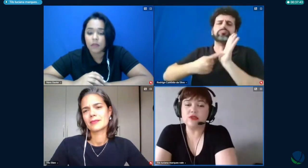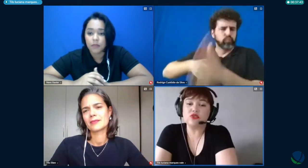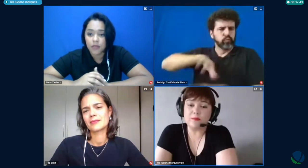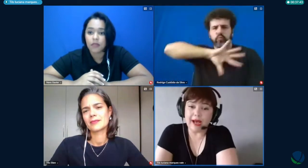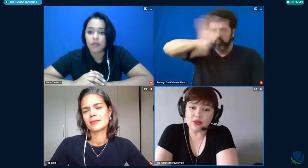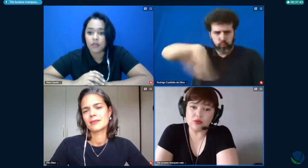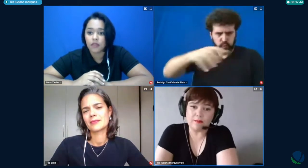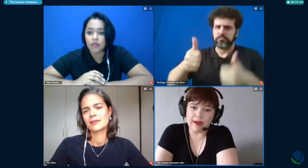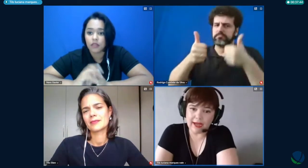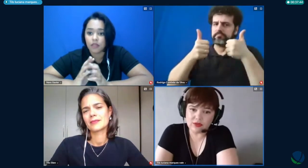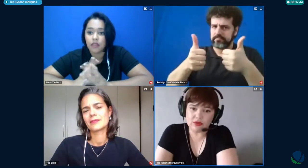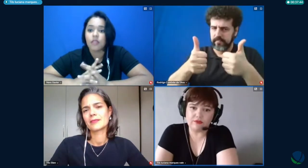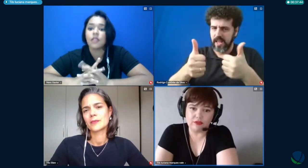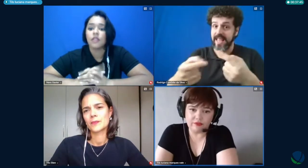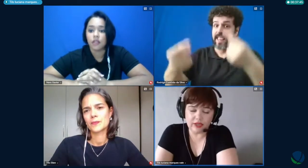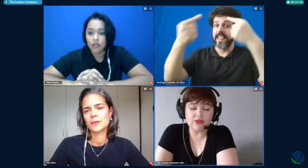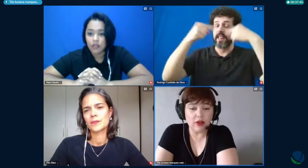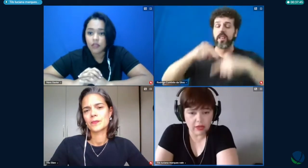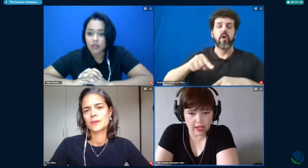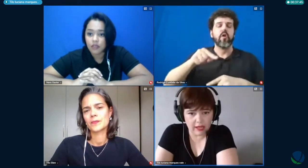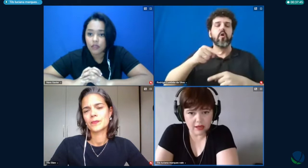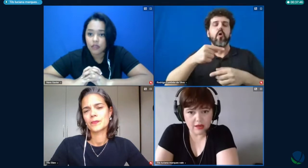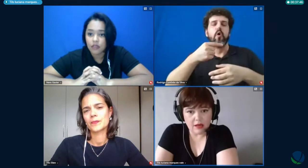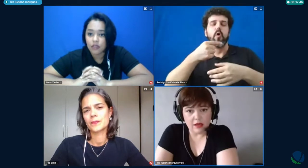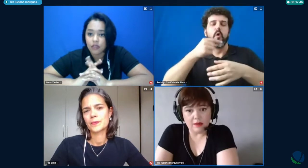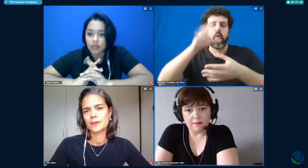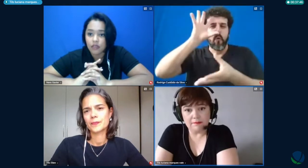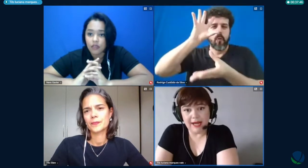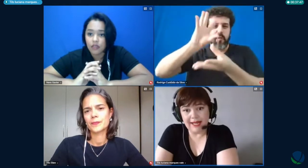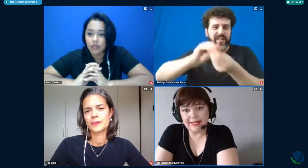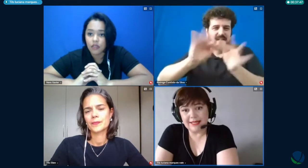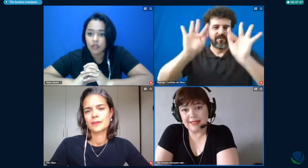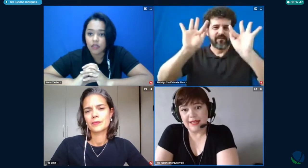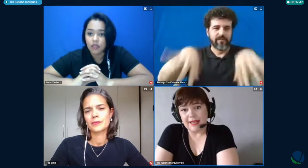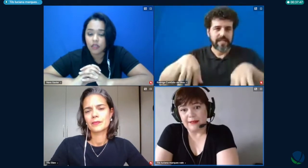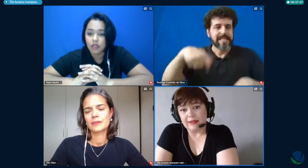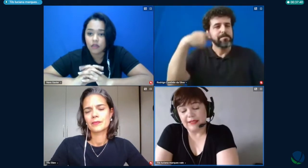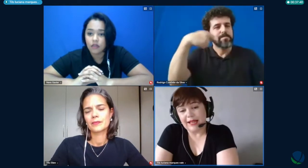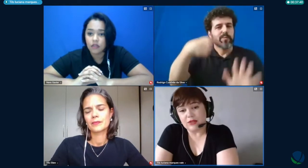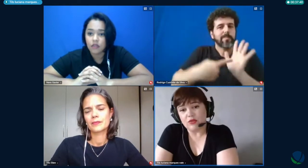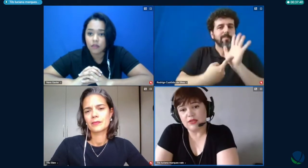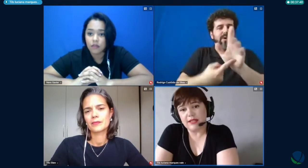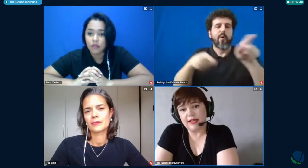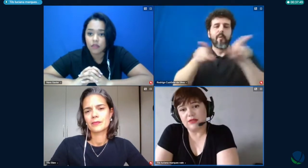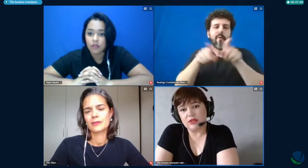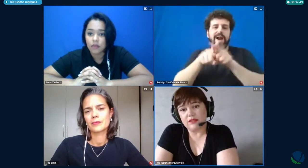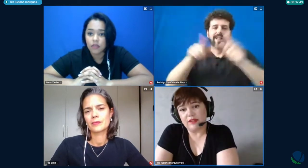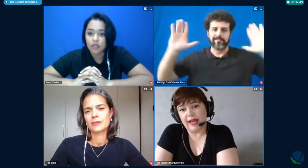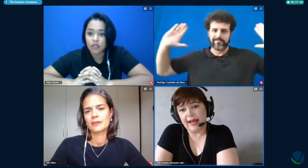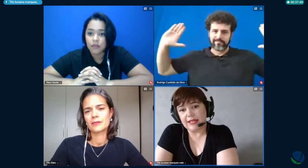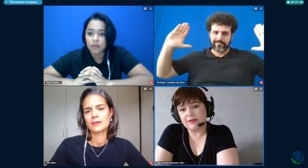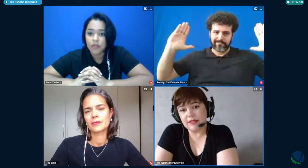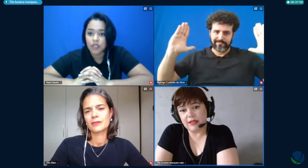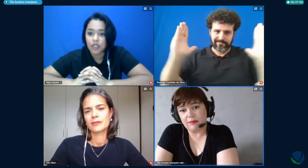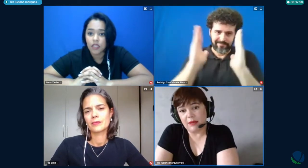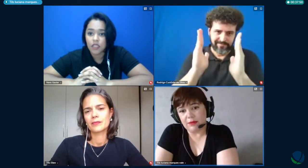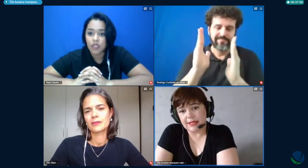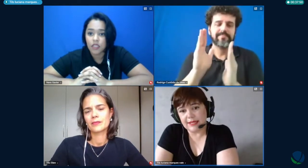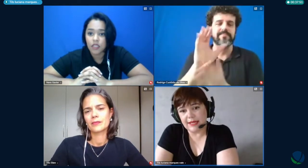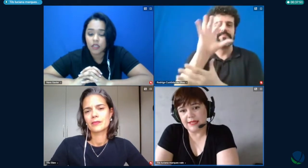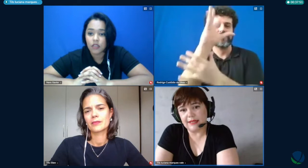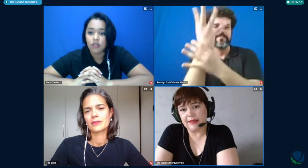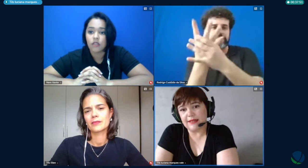ela precisa, os passo a passo que foram feitos, está ok. Mas nas considerações finais, você